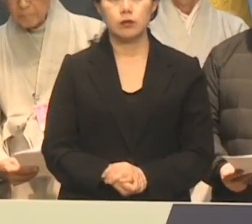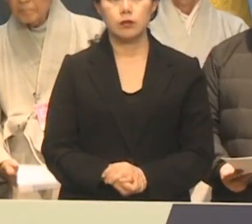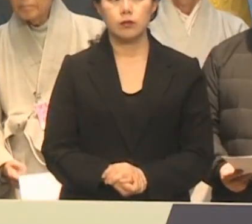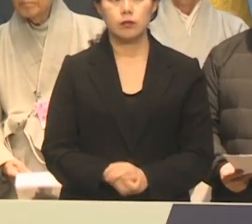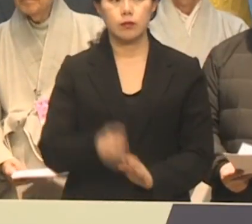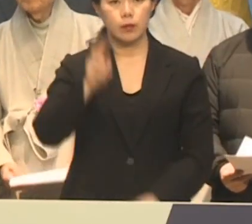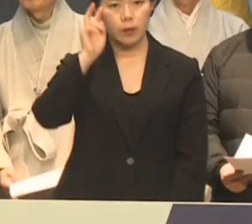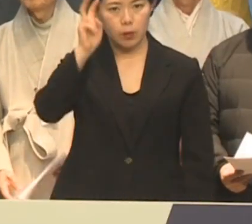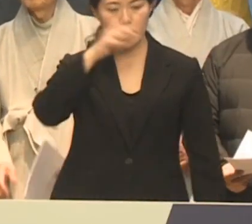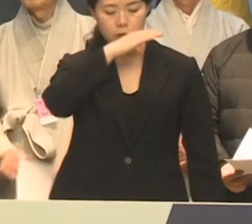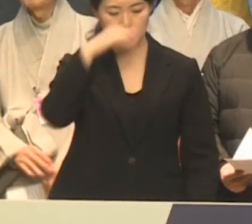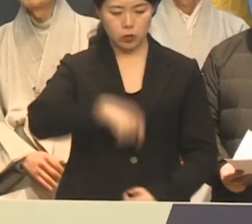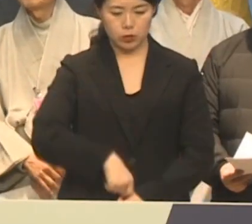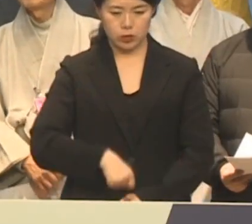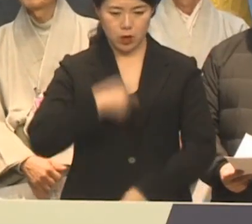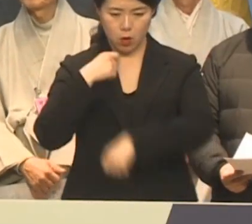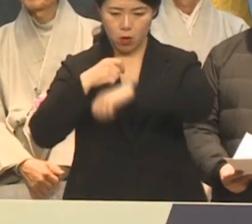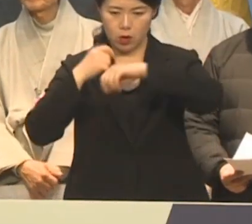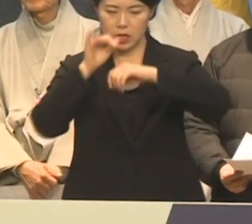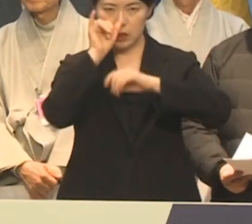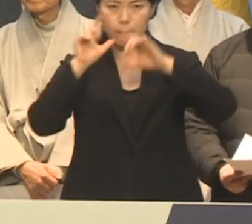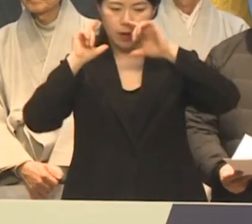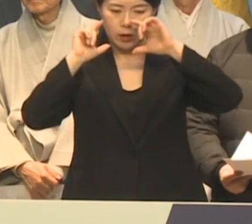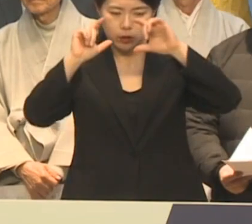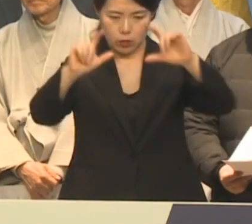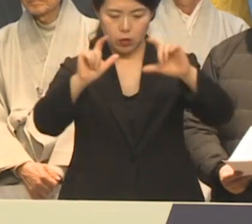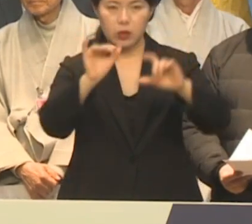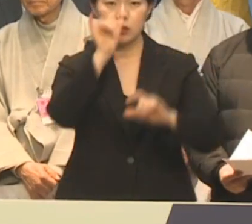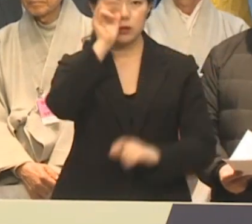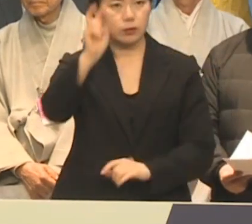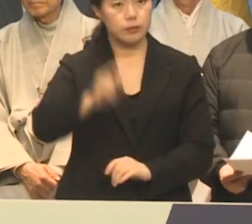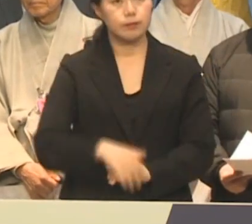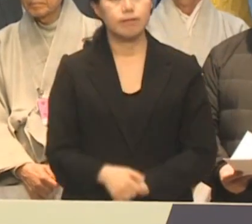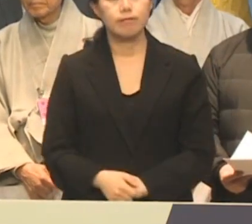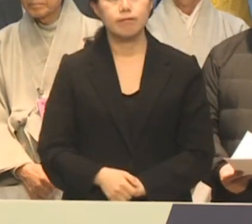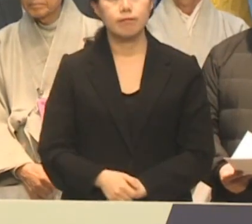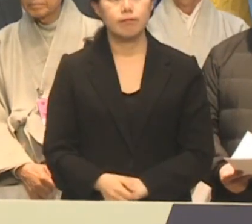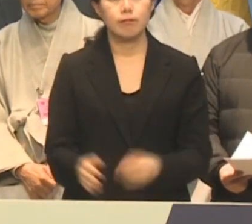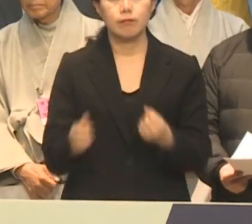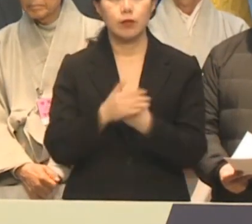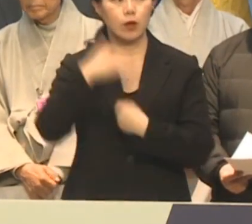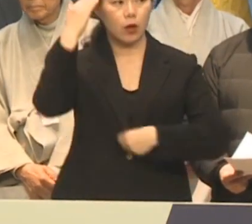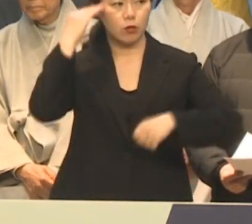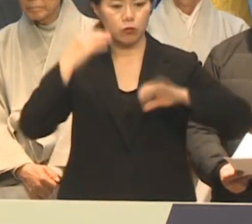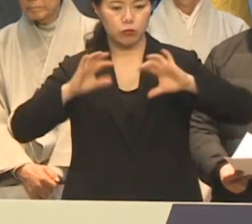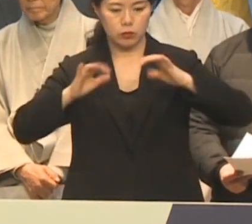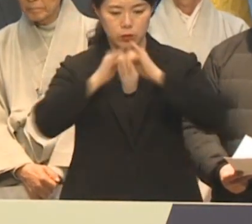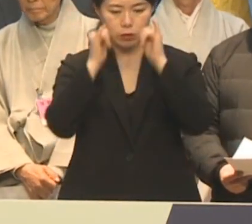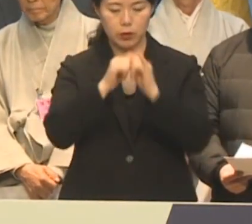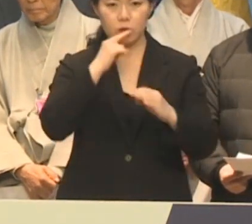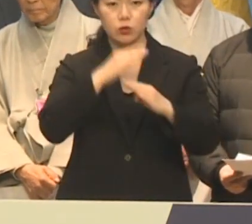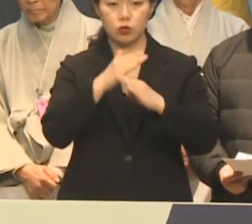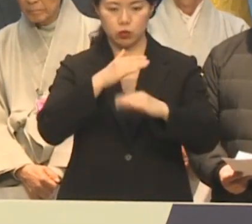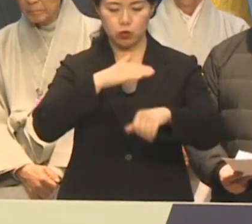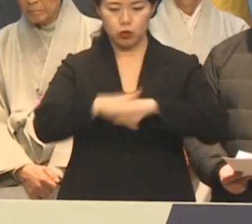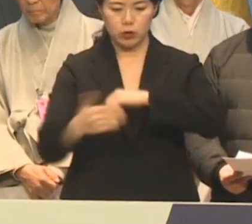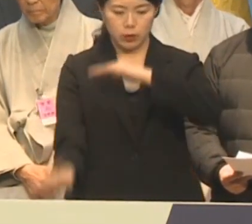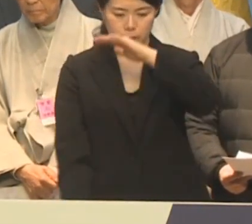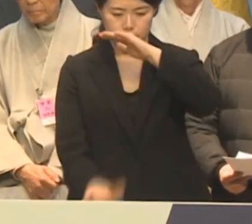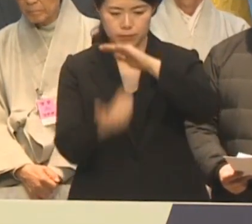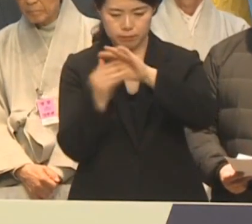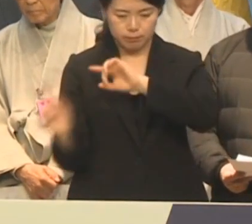아마도 정의로운 판결이 이루어질 것입니다. 그를 통해 한국 사회, 대한민국의 민주주의가 회복되고